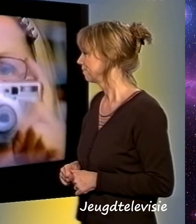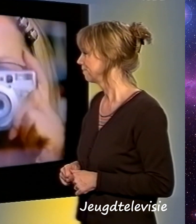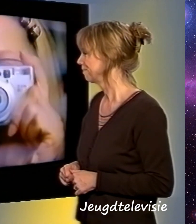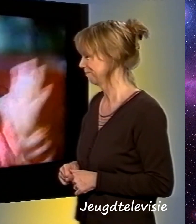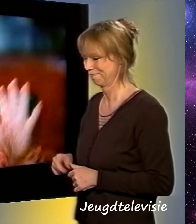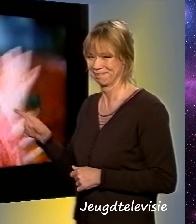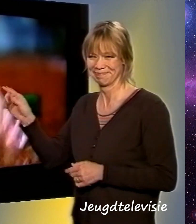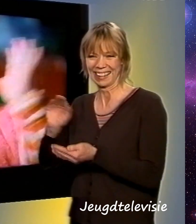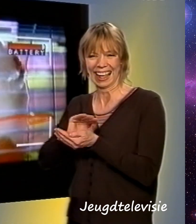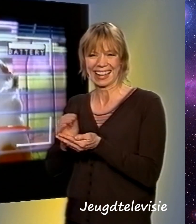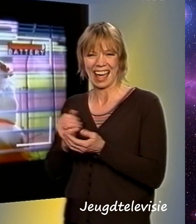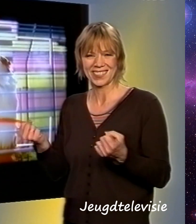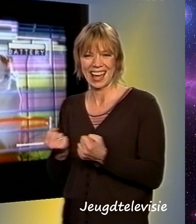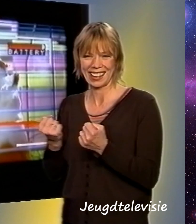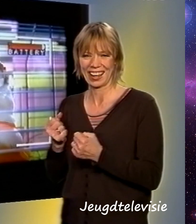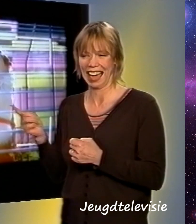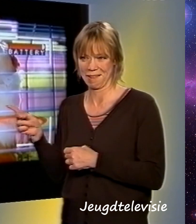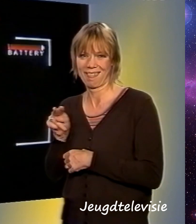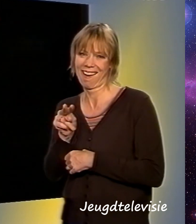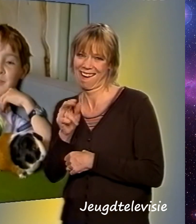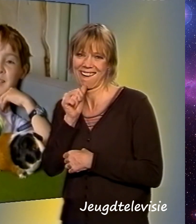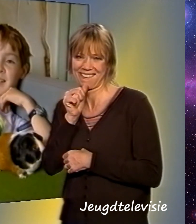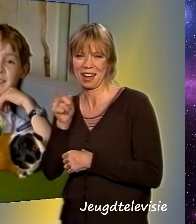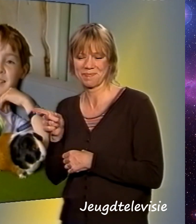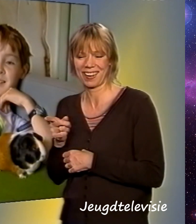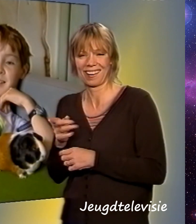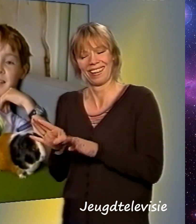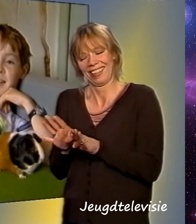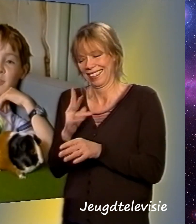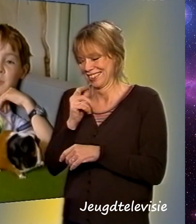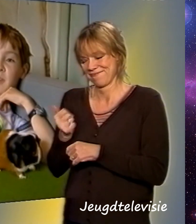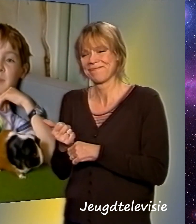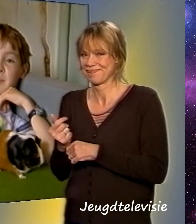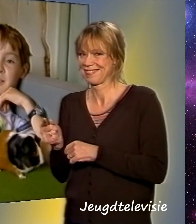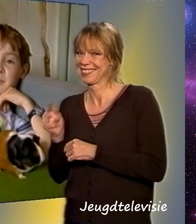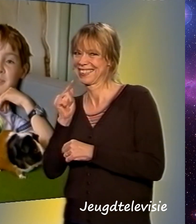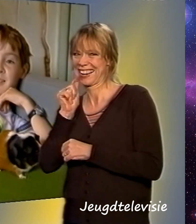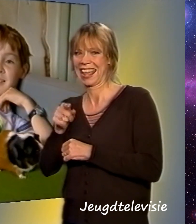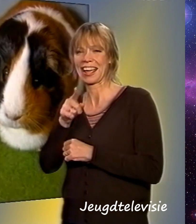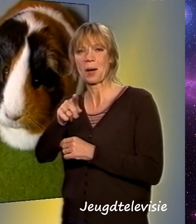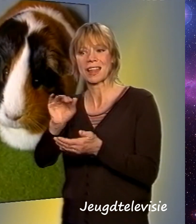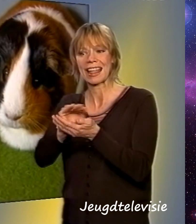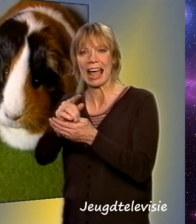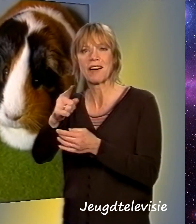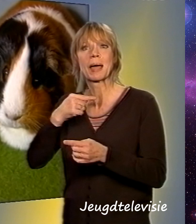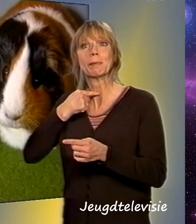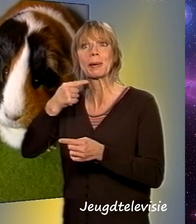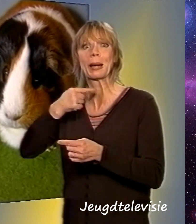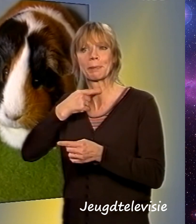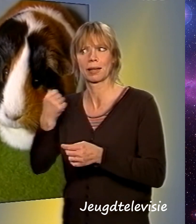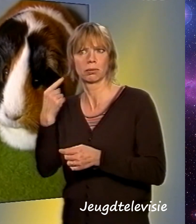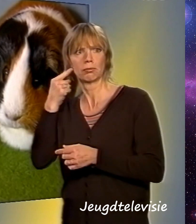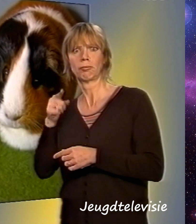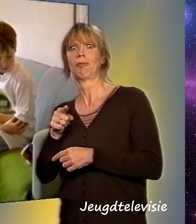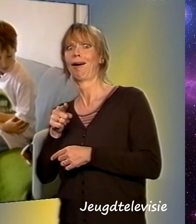de cavia reclame die vindt ze altijd wel grappig ook en het lijkt of ze echt reageert omdat ik een pink dat soort en kwam er achter dat